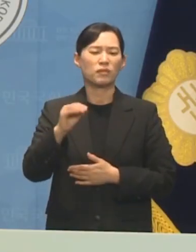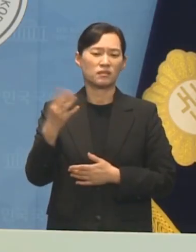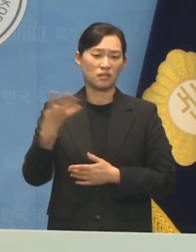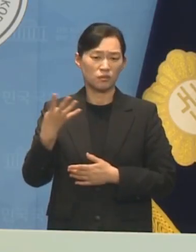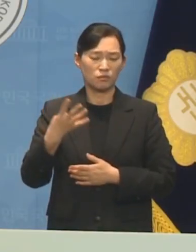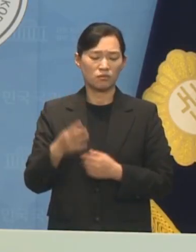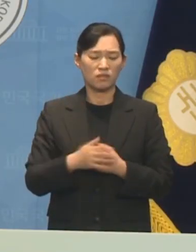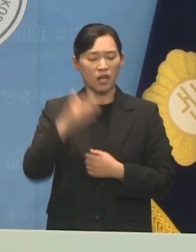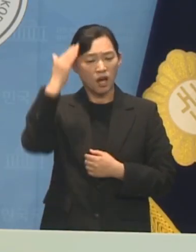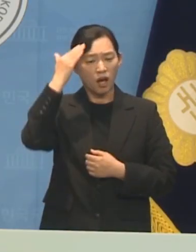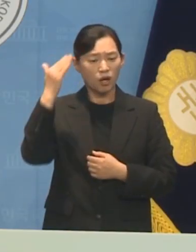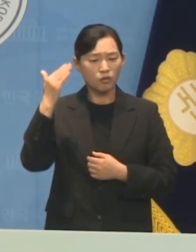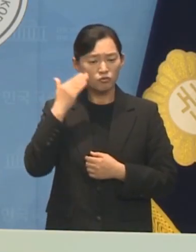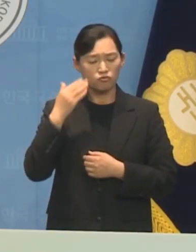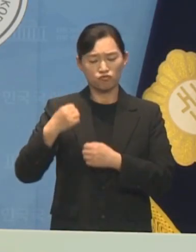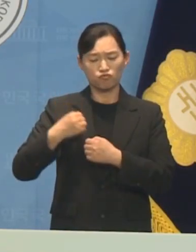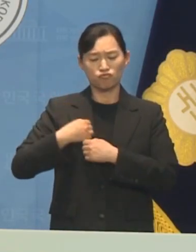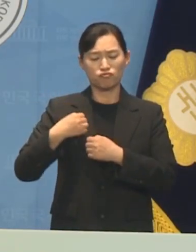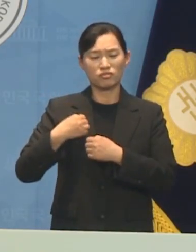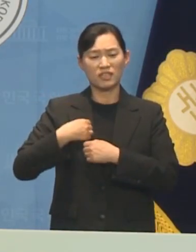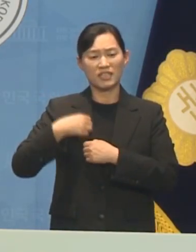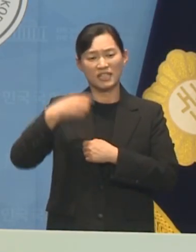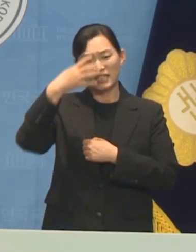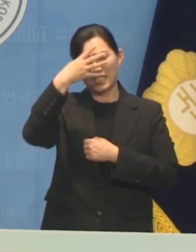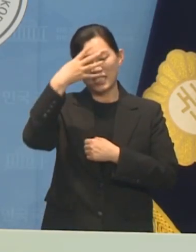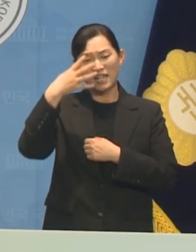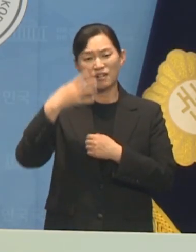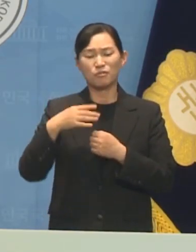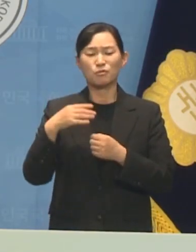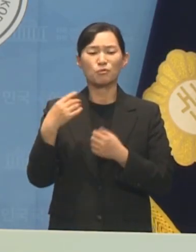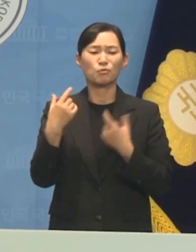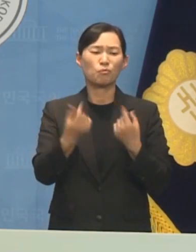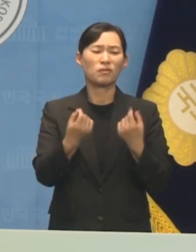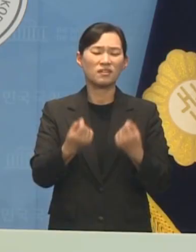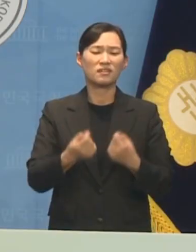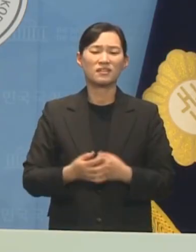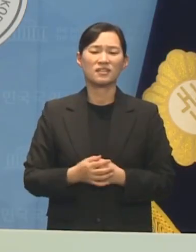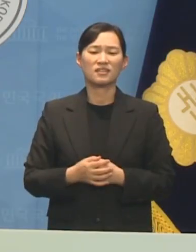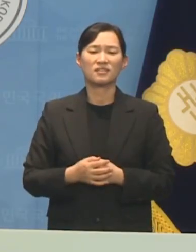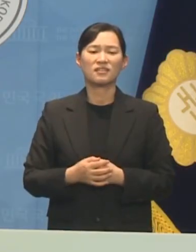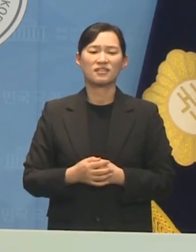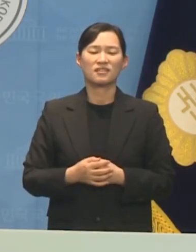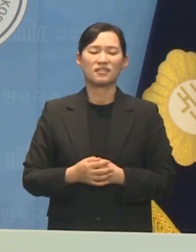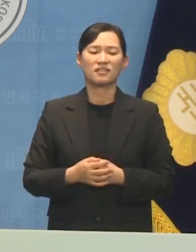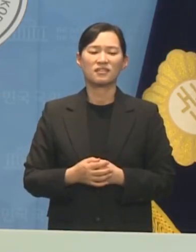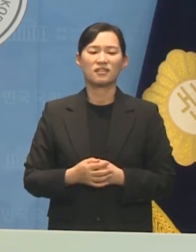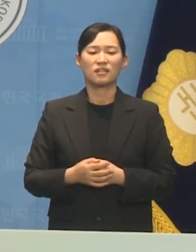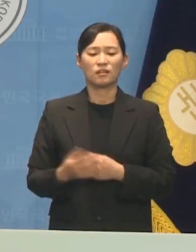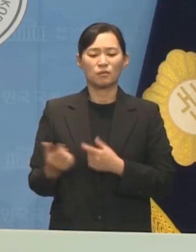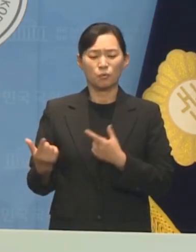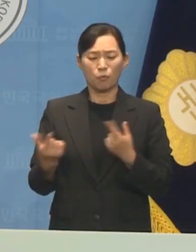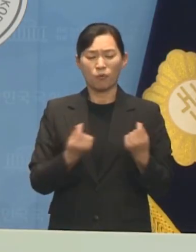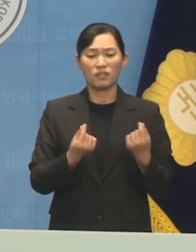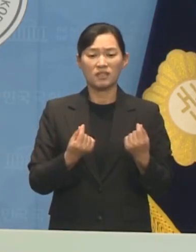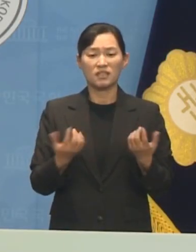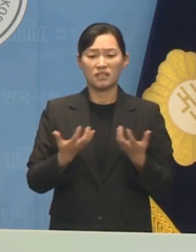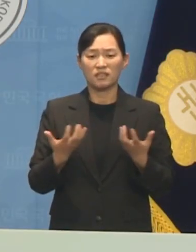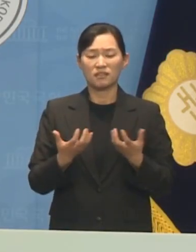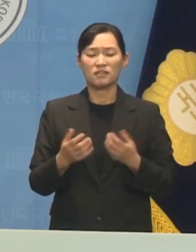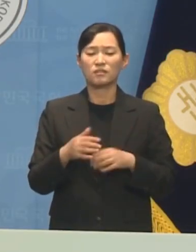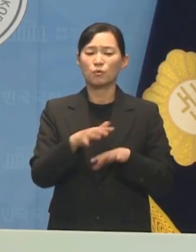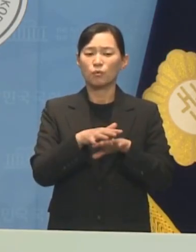대한민국 육군 병장의 기본급 205만 원에 거의 가깝습니다. 또한 저희는 동중업계 정규직 노동자